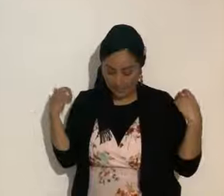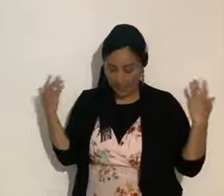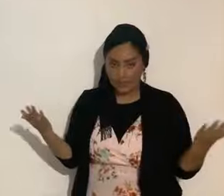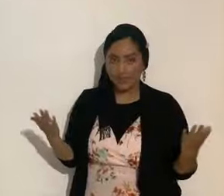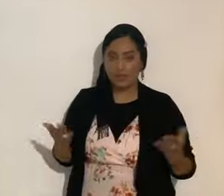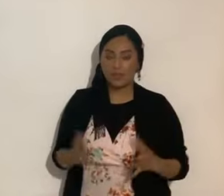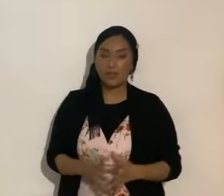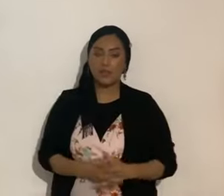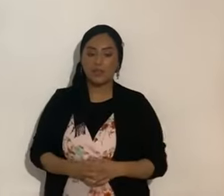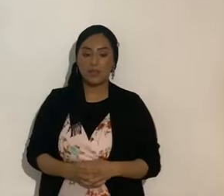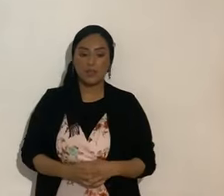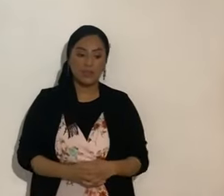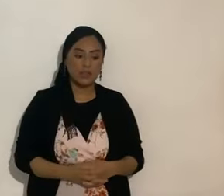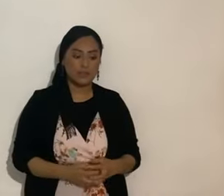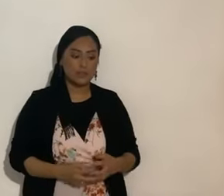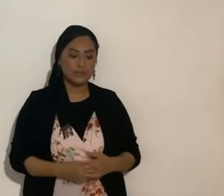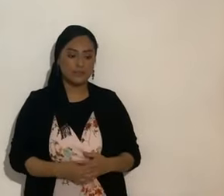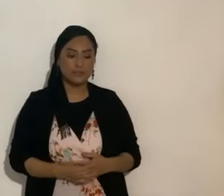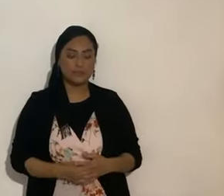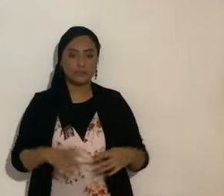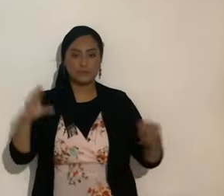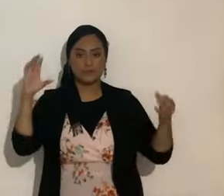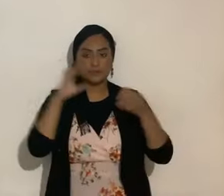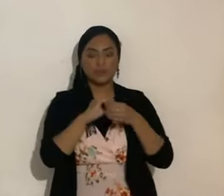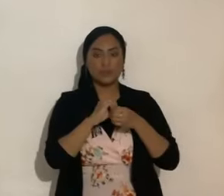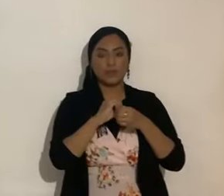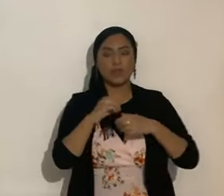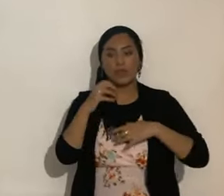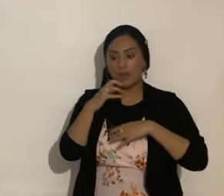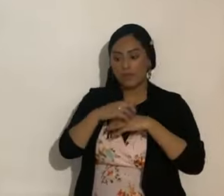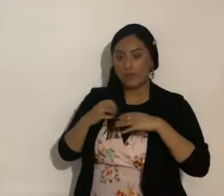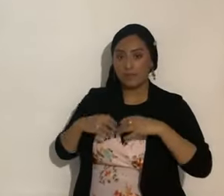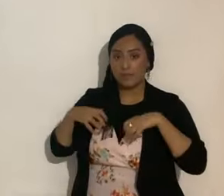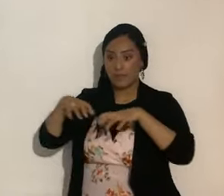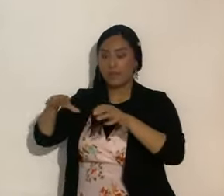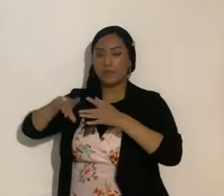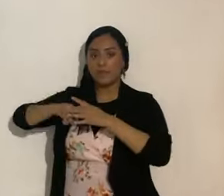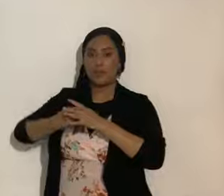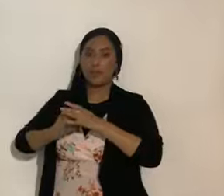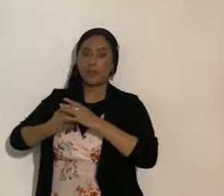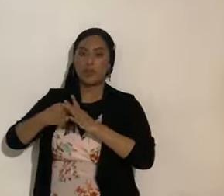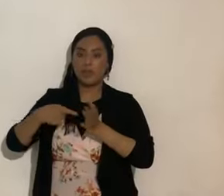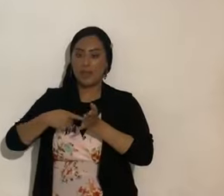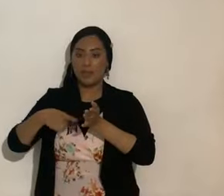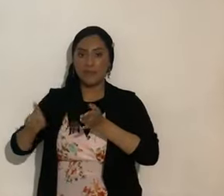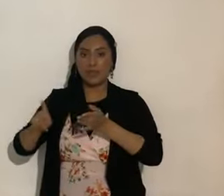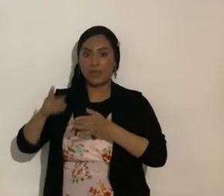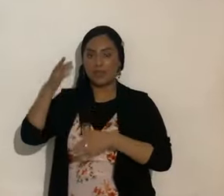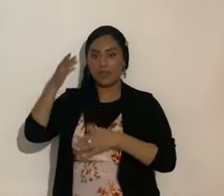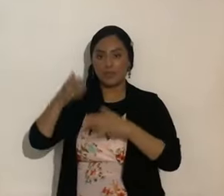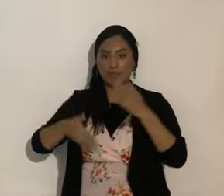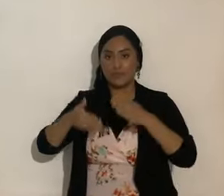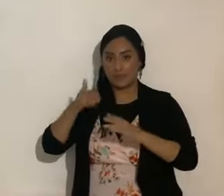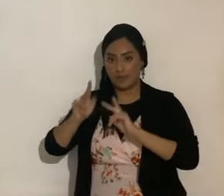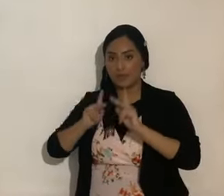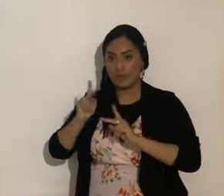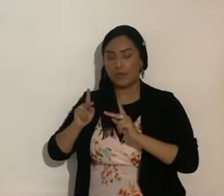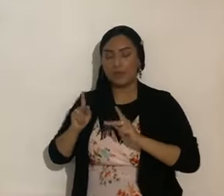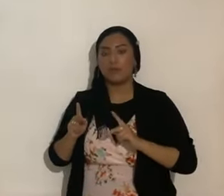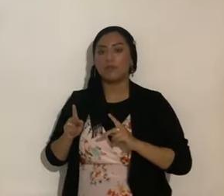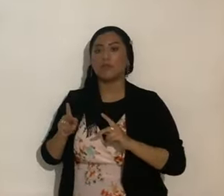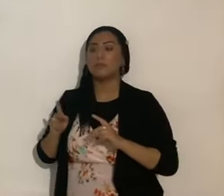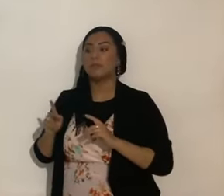Bueno. El dueño de la viña comenzó a pagar a los postreros, ya lo vimos. Eso